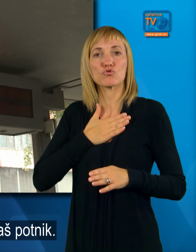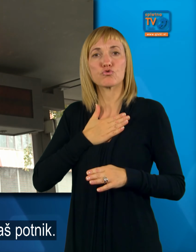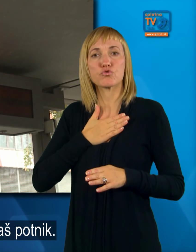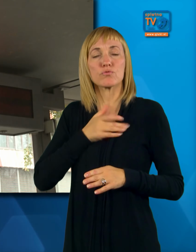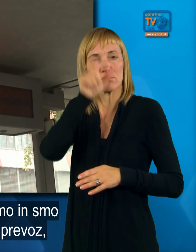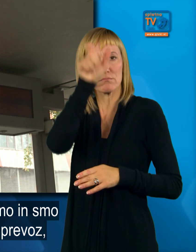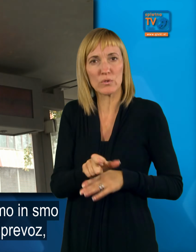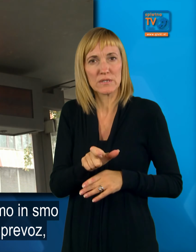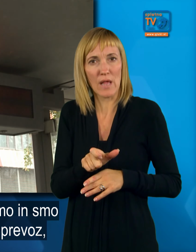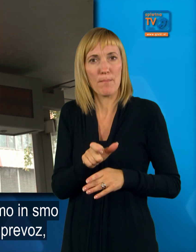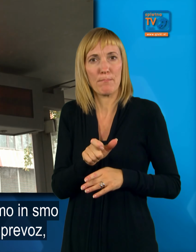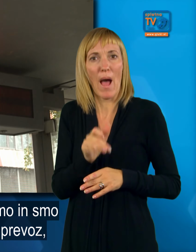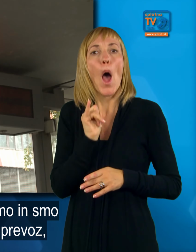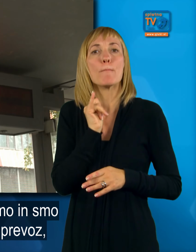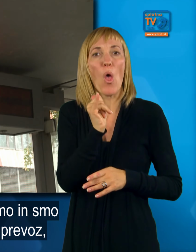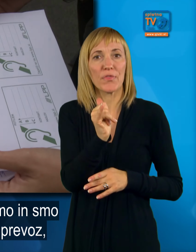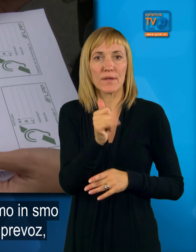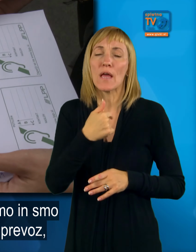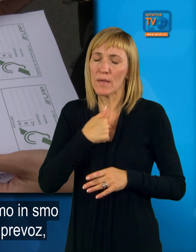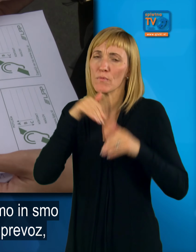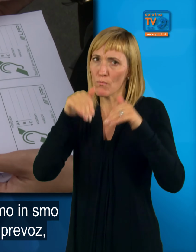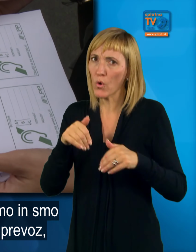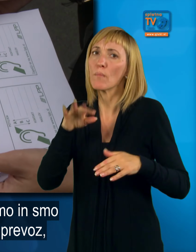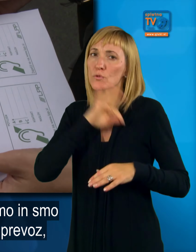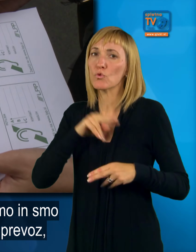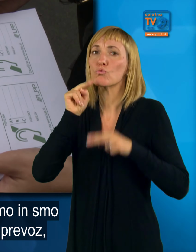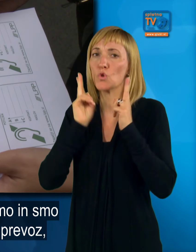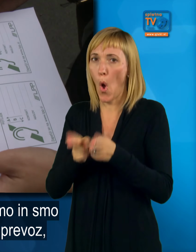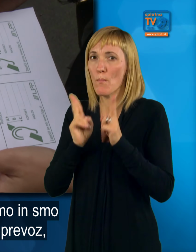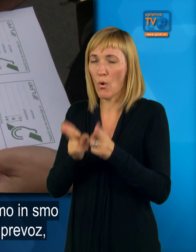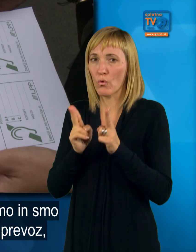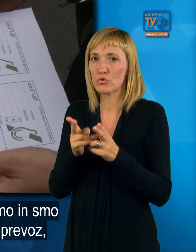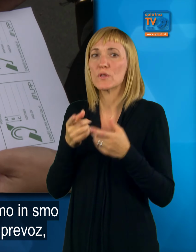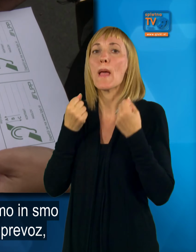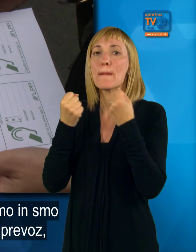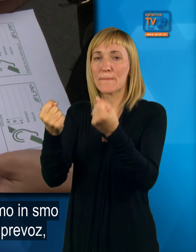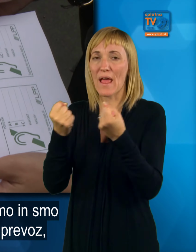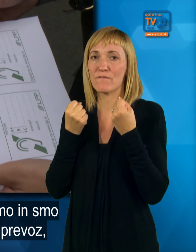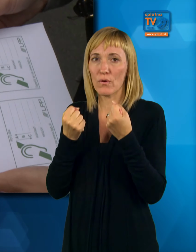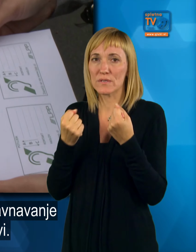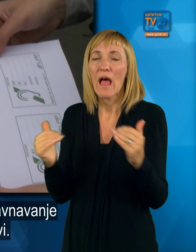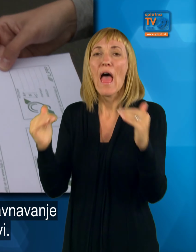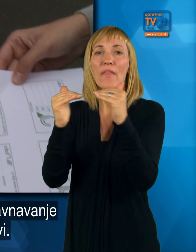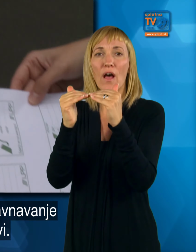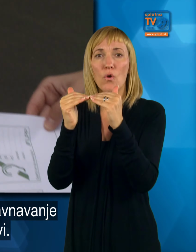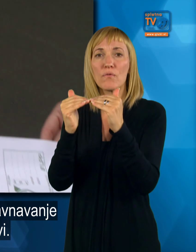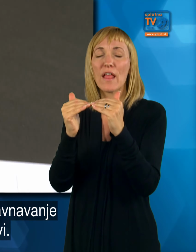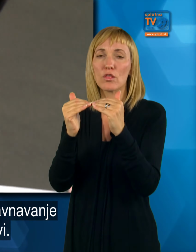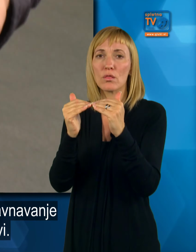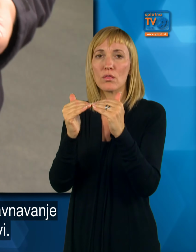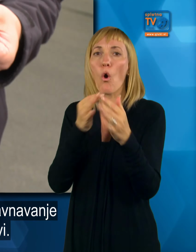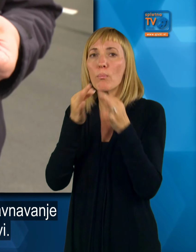naš potnik in vsakmu moramo in smo tudi dolžni omogočiti prevoz, se pravi enakovredno